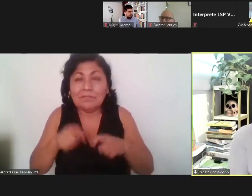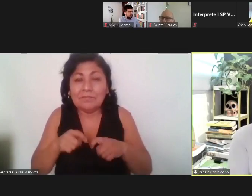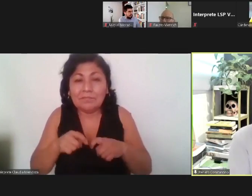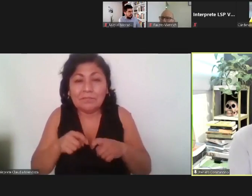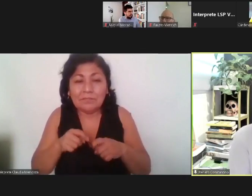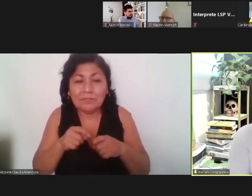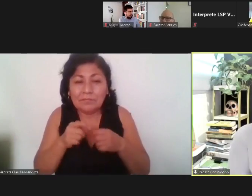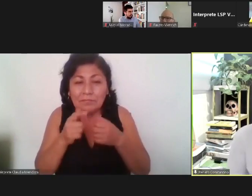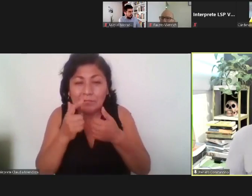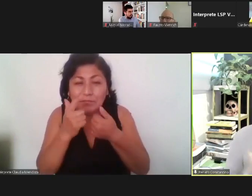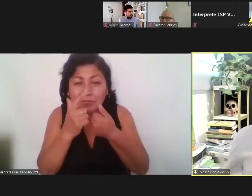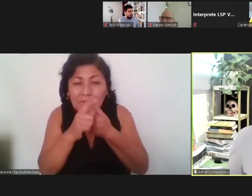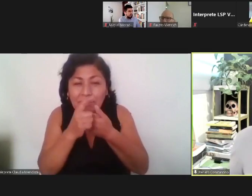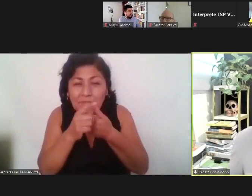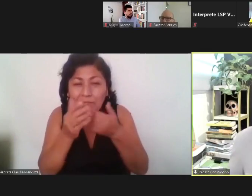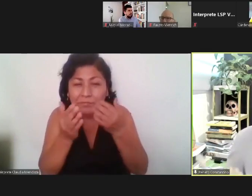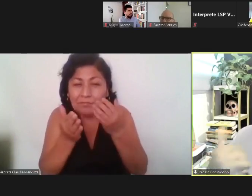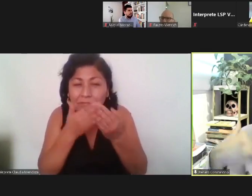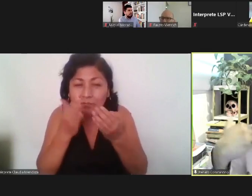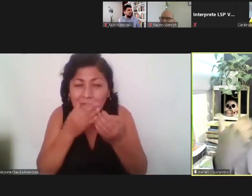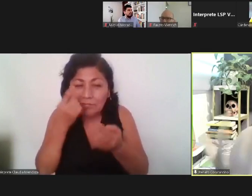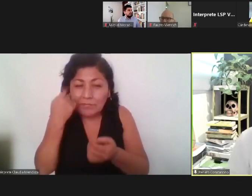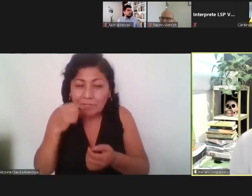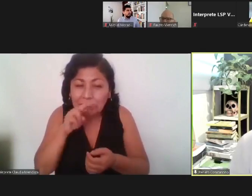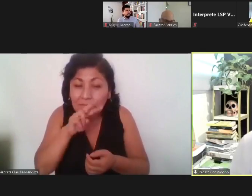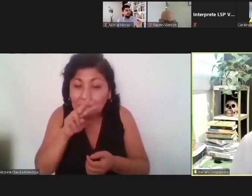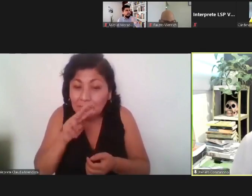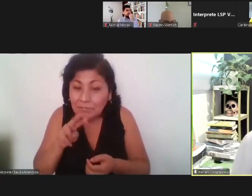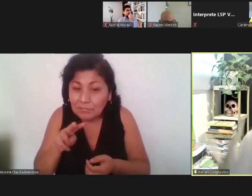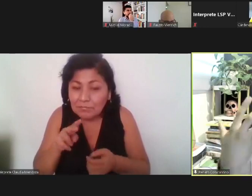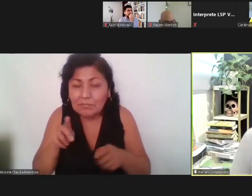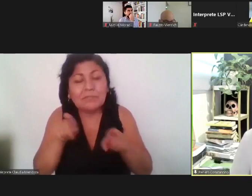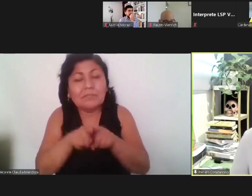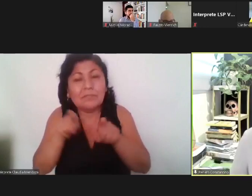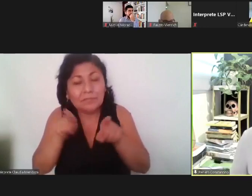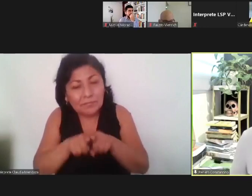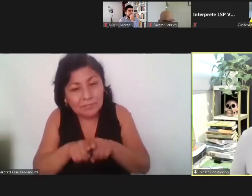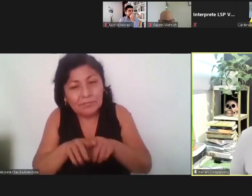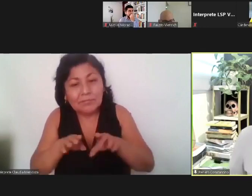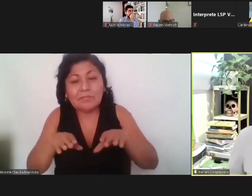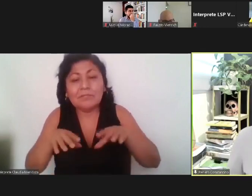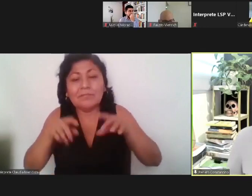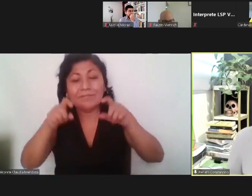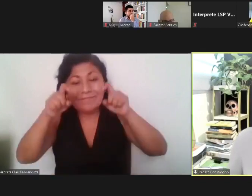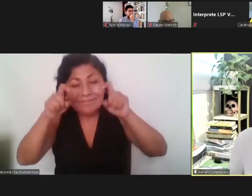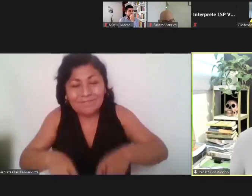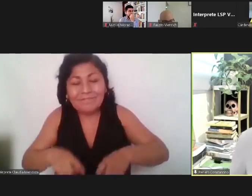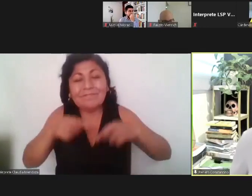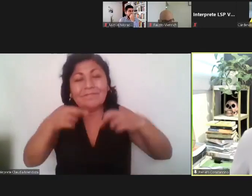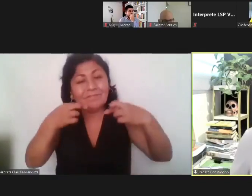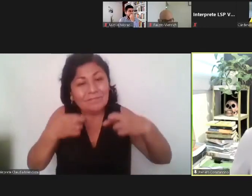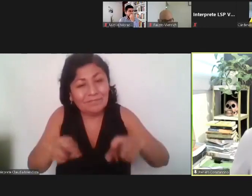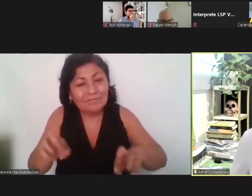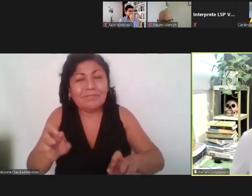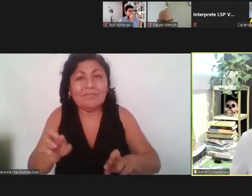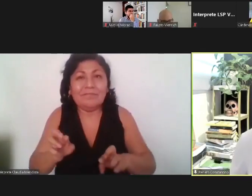permita leer de una manera más sencilla, también debería poder lograr ello a través de la